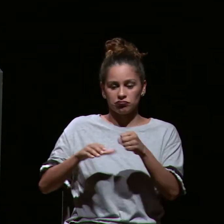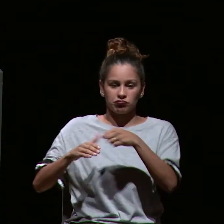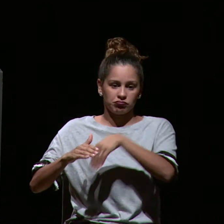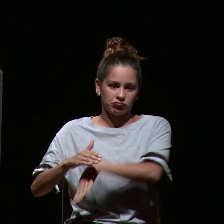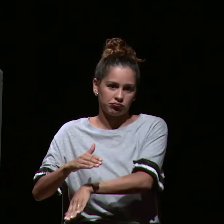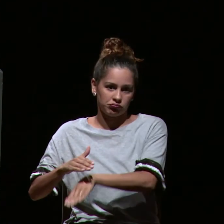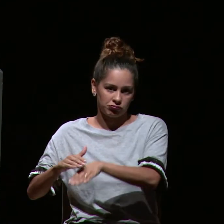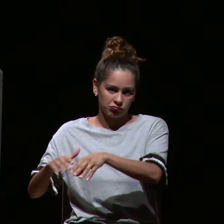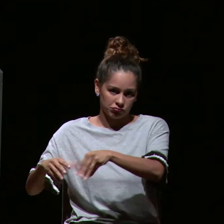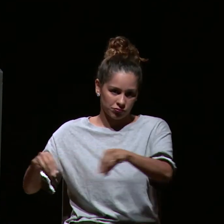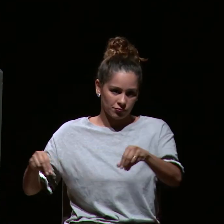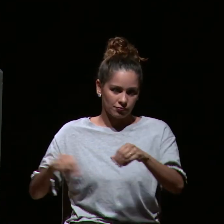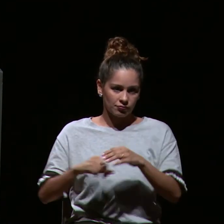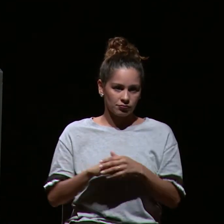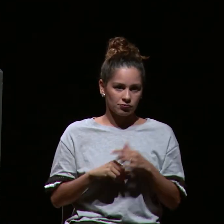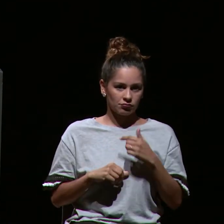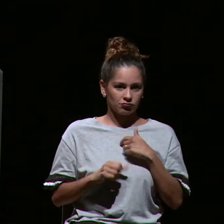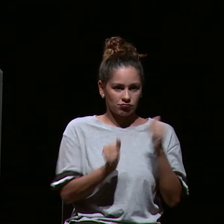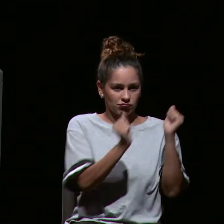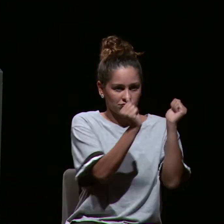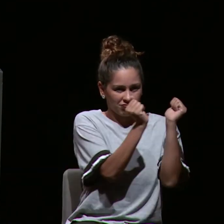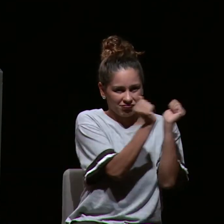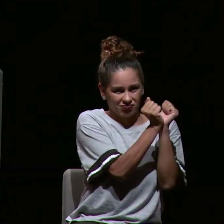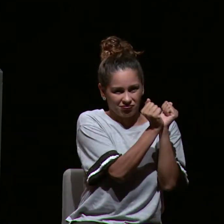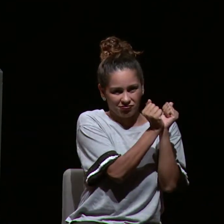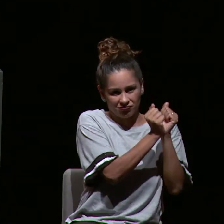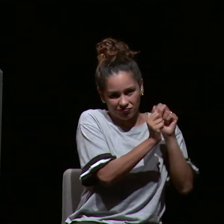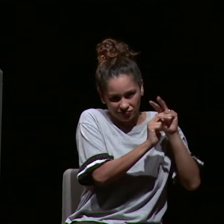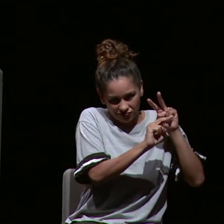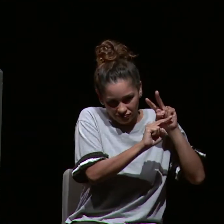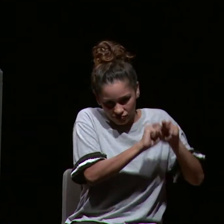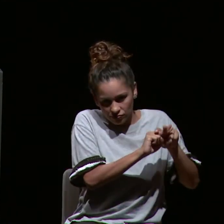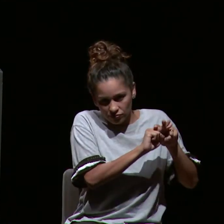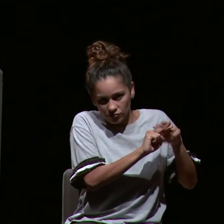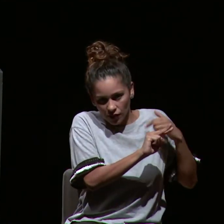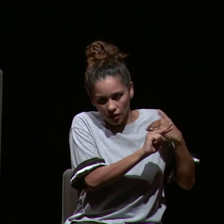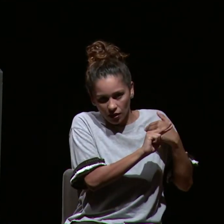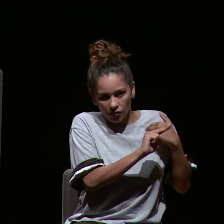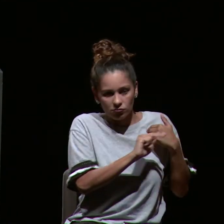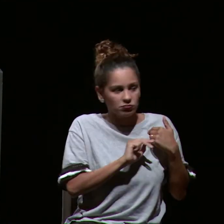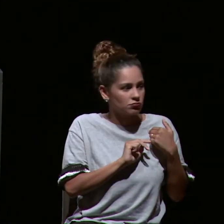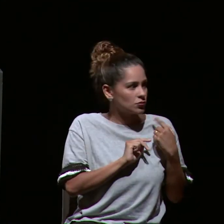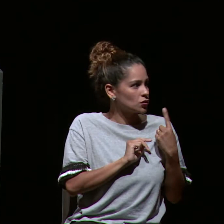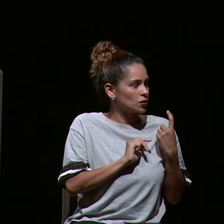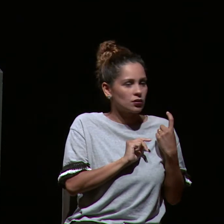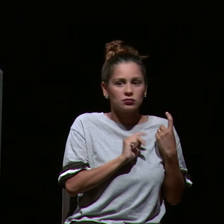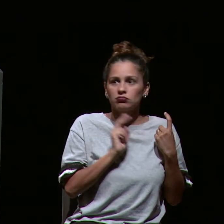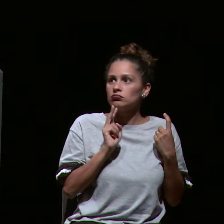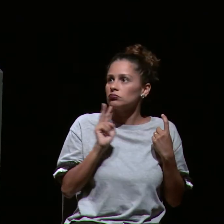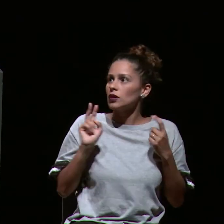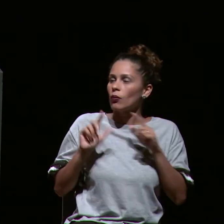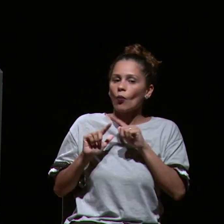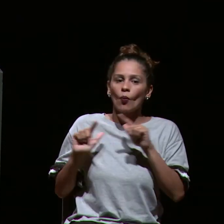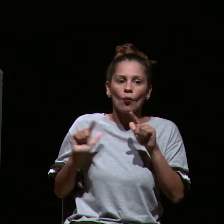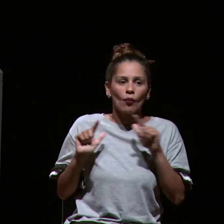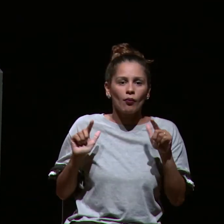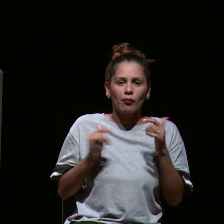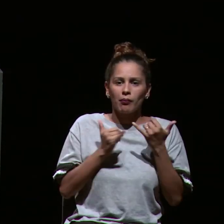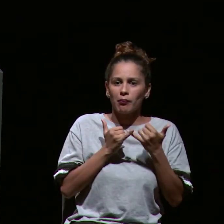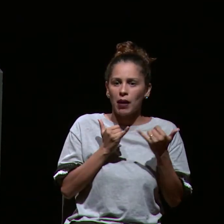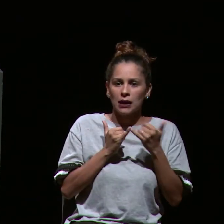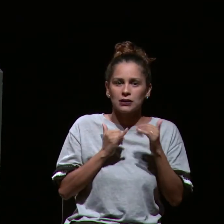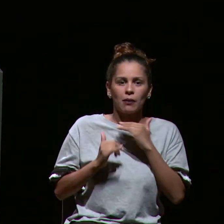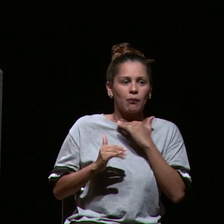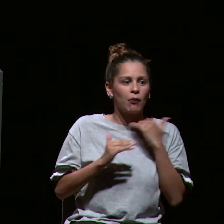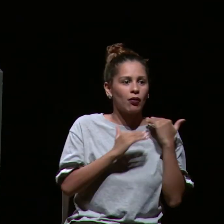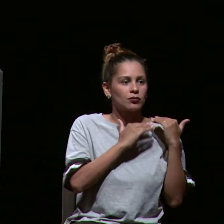pés, com um frio que gelava, sem nenhuma coberta, me trancaram. Tão logo me vi só naquele lugar, quando me parecia que todos os mortos se levantavam e vagavam